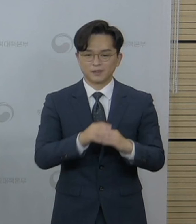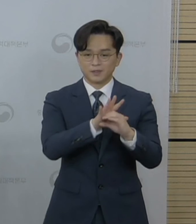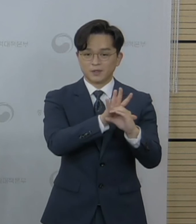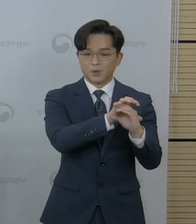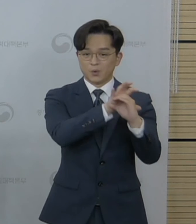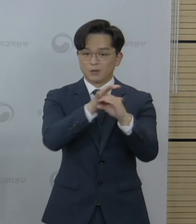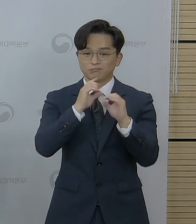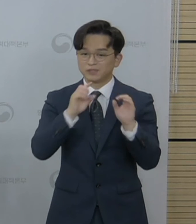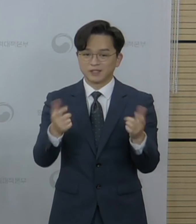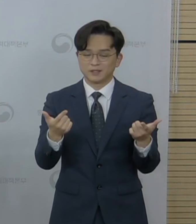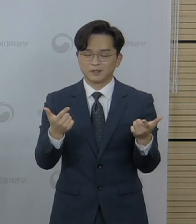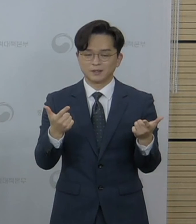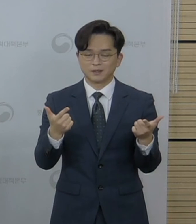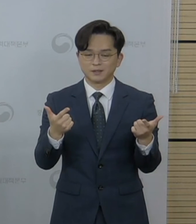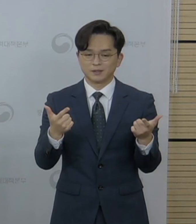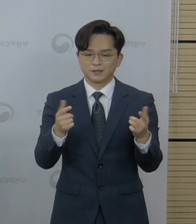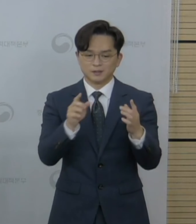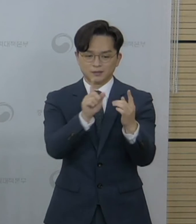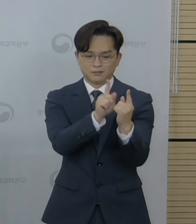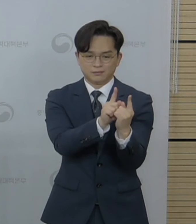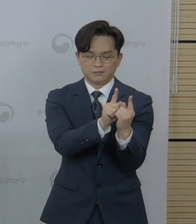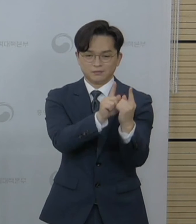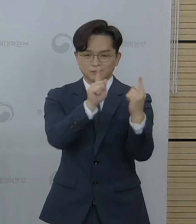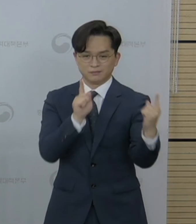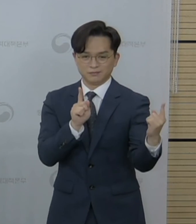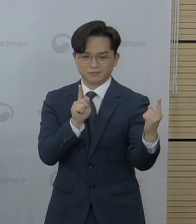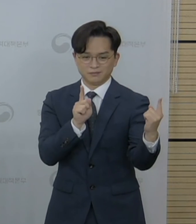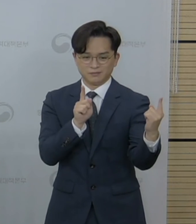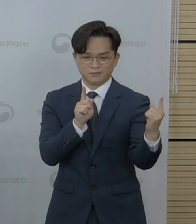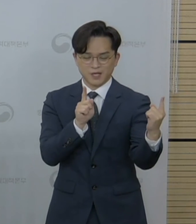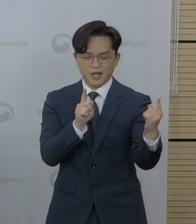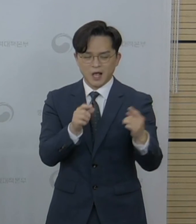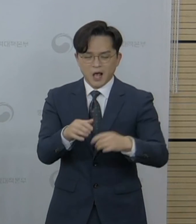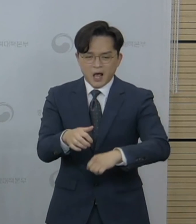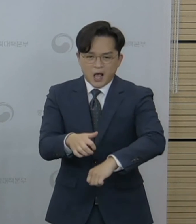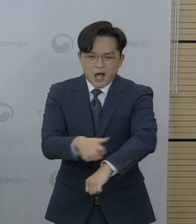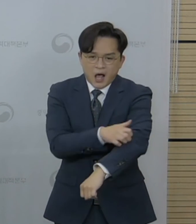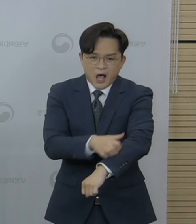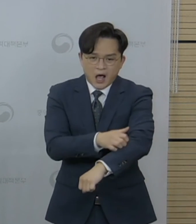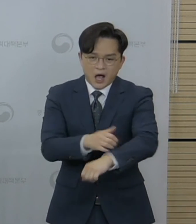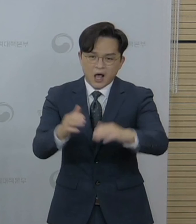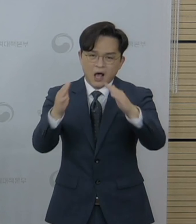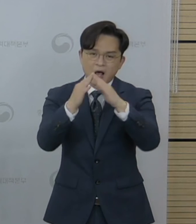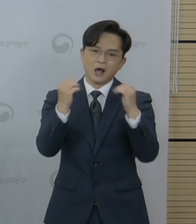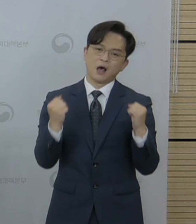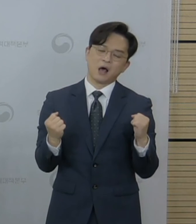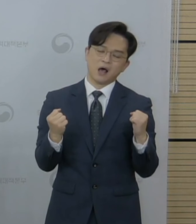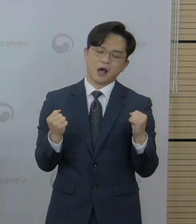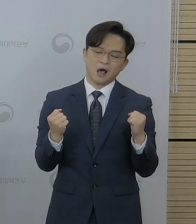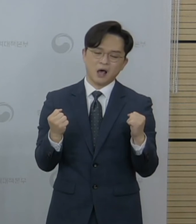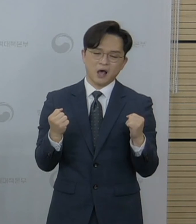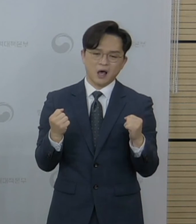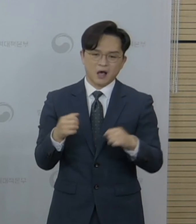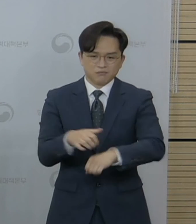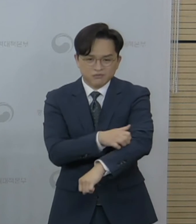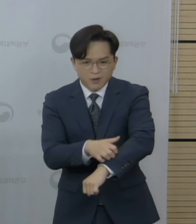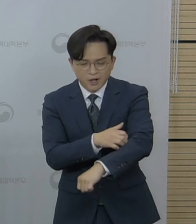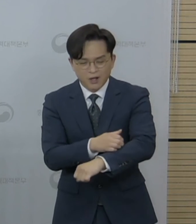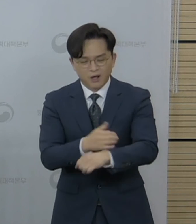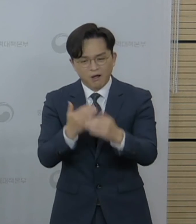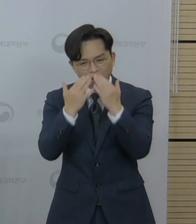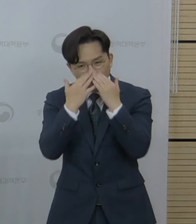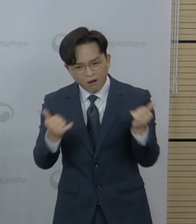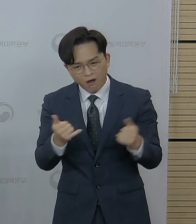코로나뿐만이 아니라 사회적 거리두기로 인한 여러 가지 불편함과 고통이 결코 가볍지 않다는 것을 잘 인식하고 있습니다.